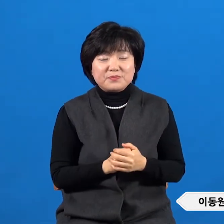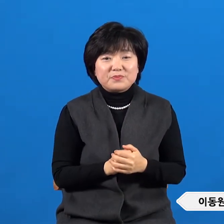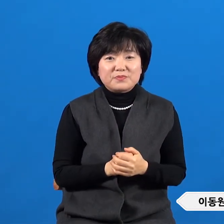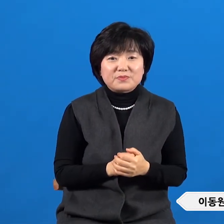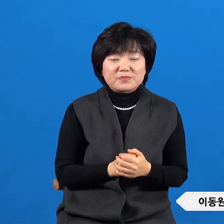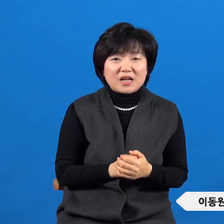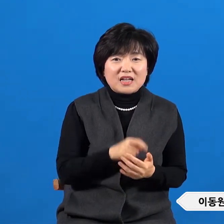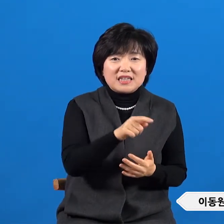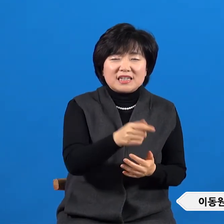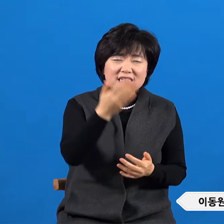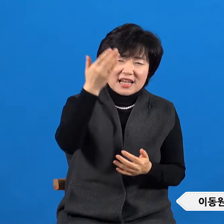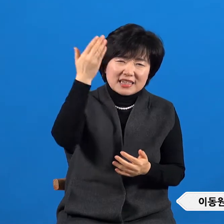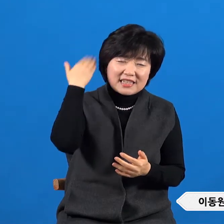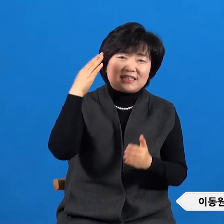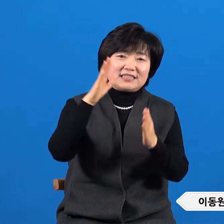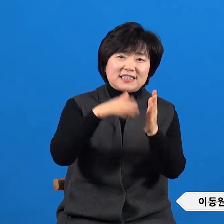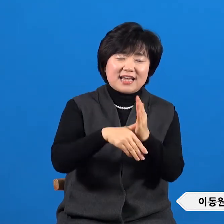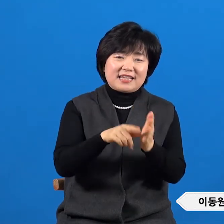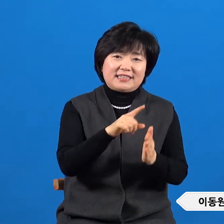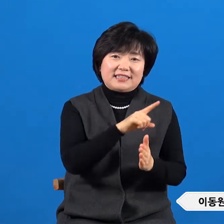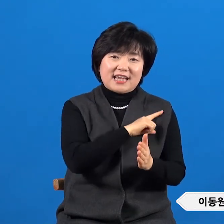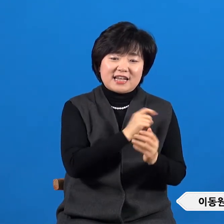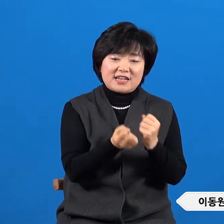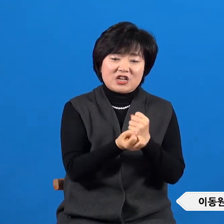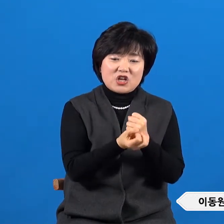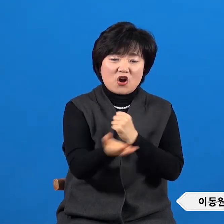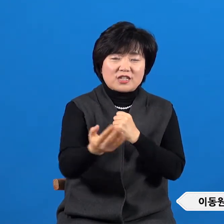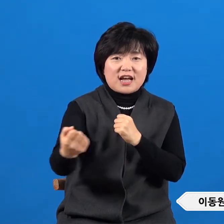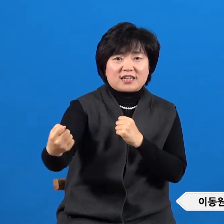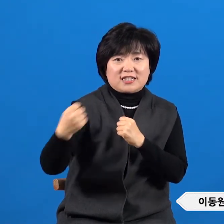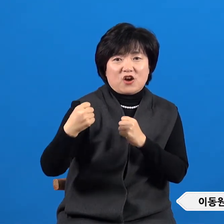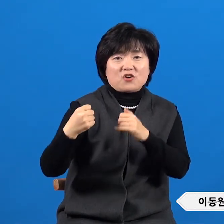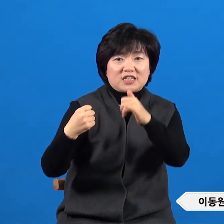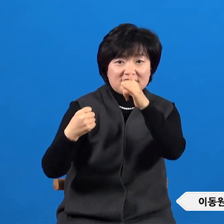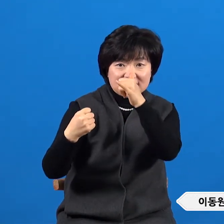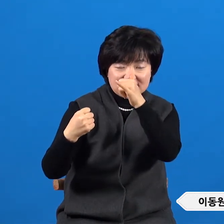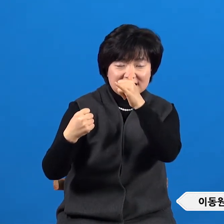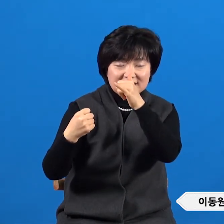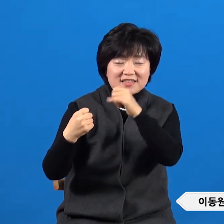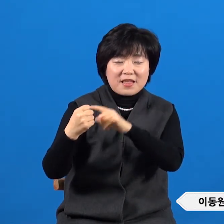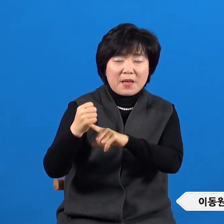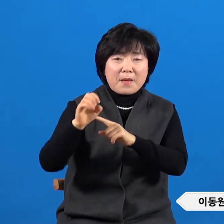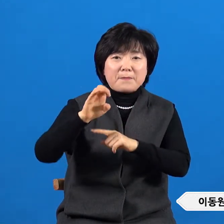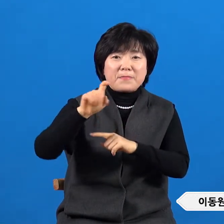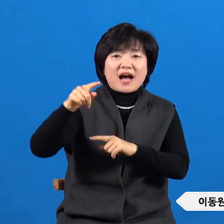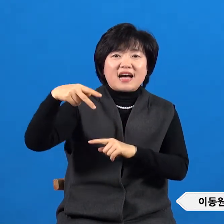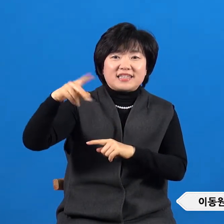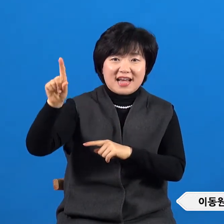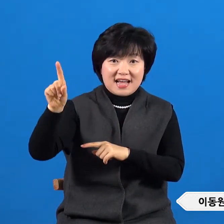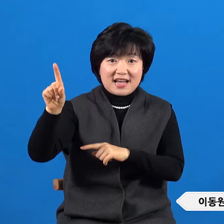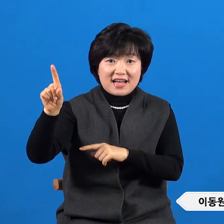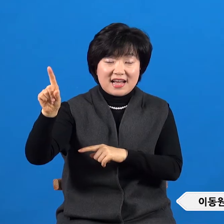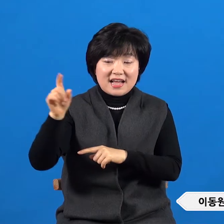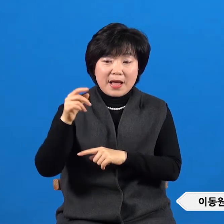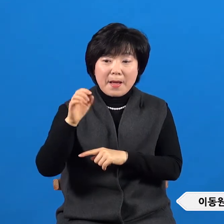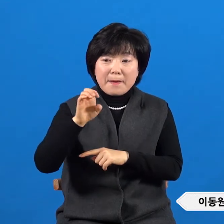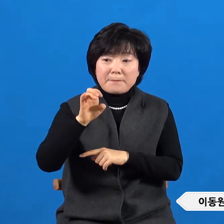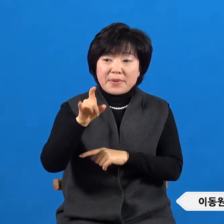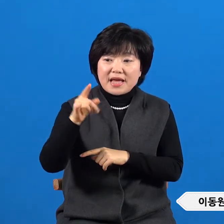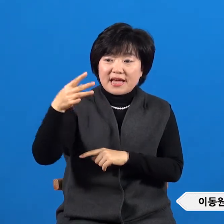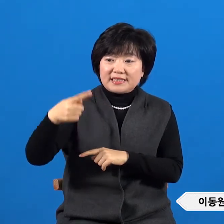책입니다. 그는 우선 그 당시에 가장 영향력 있는 힘 있는